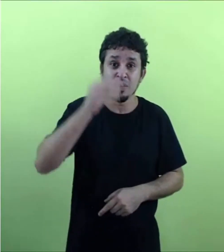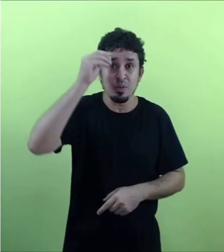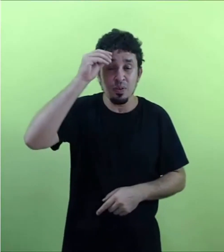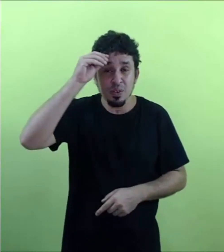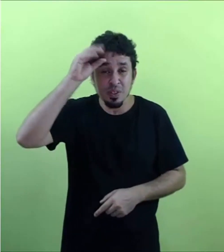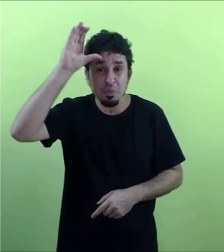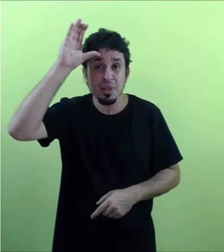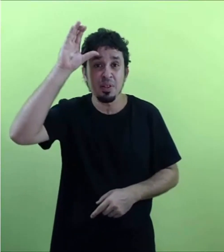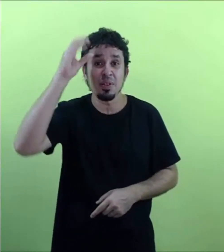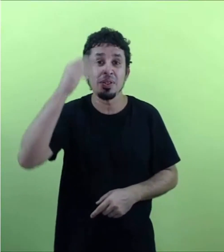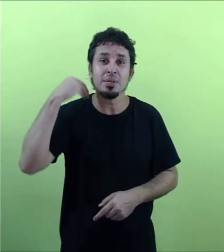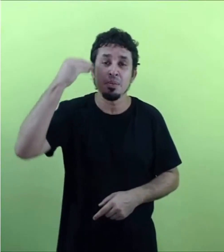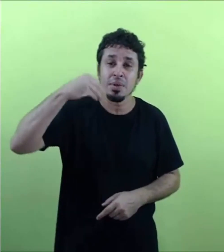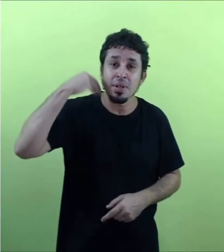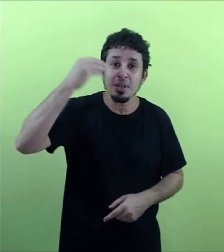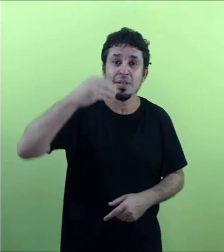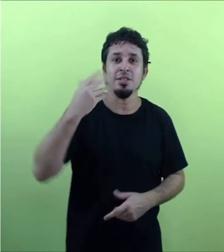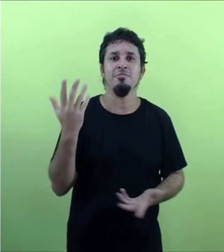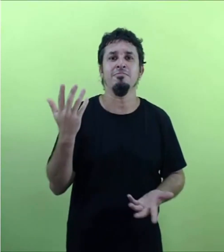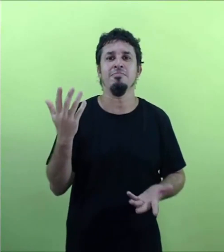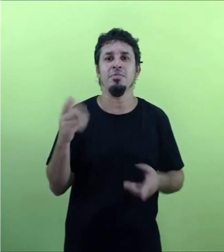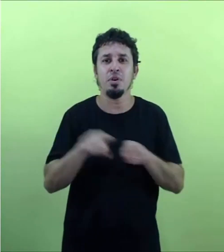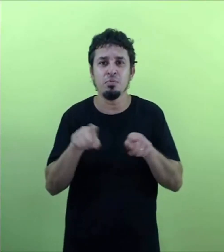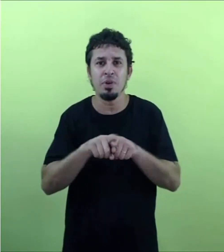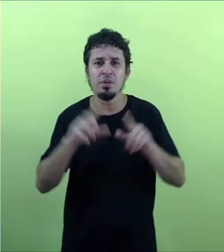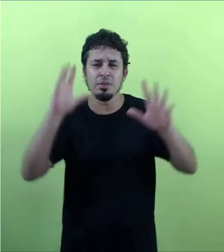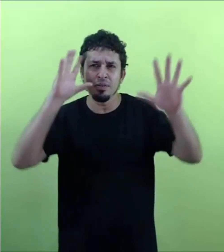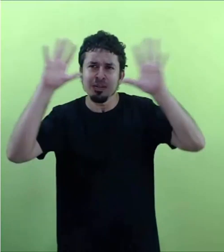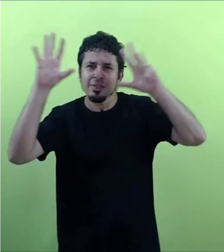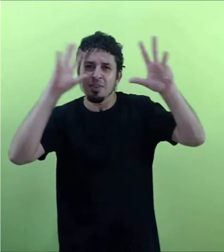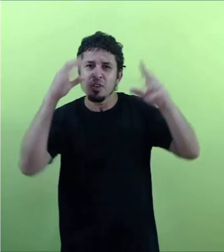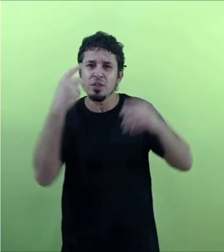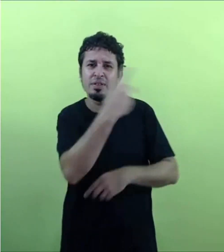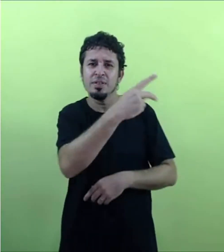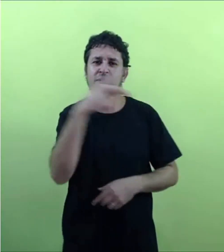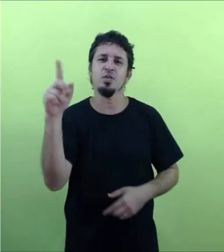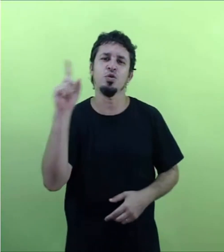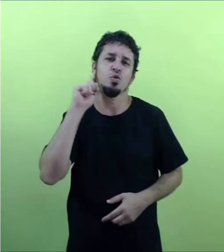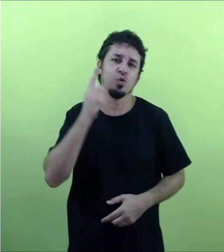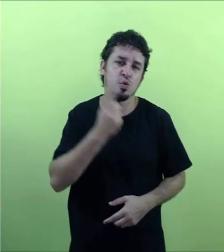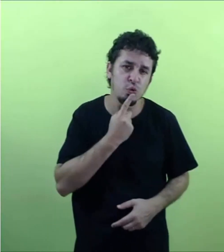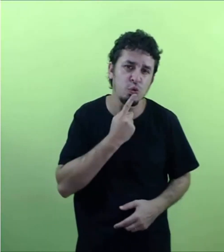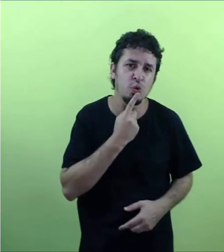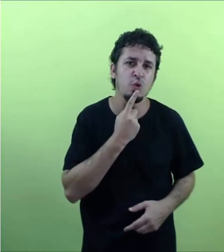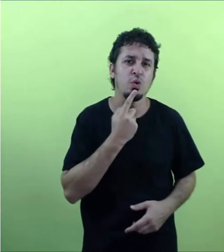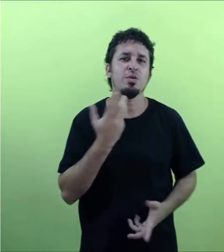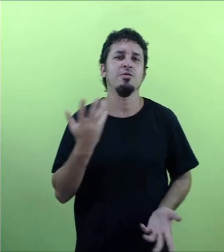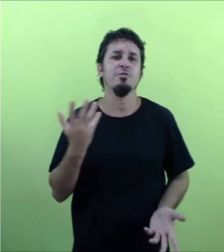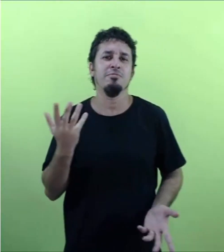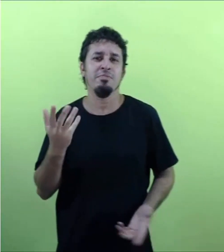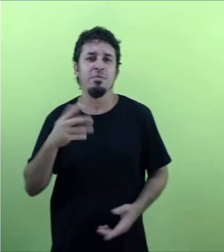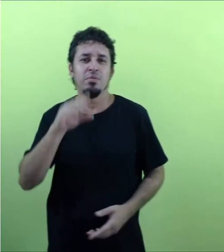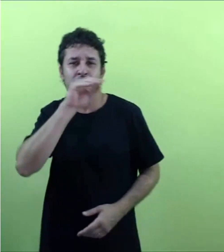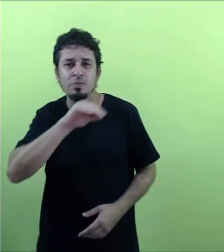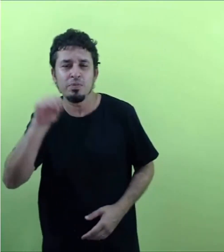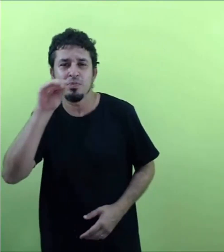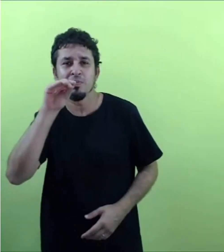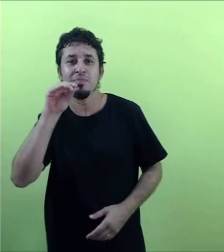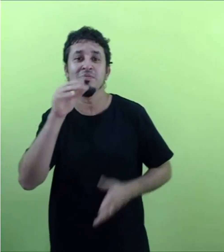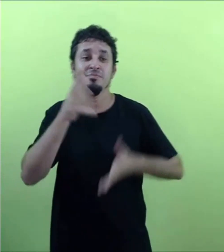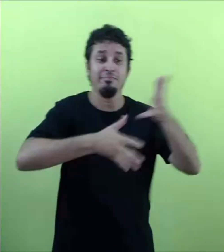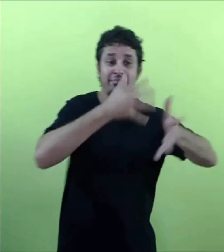Editorial, 2003. Russell, Edmund. Meditações Cartesianas, Introdução